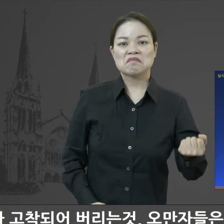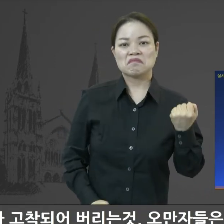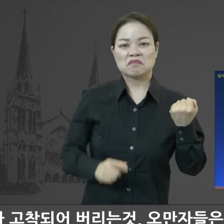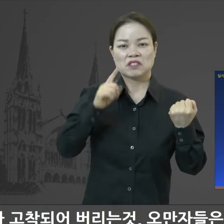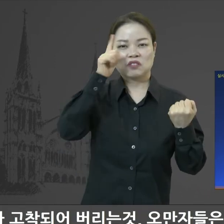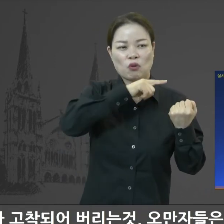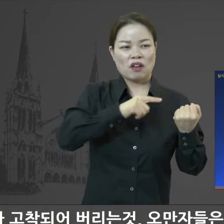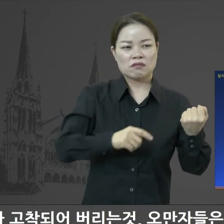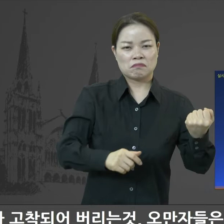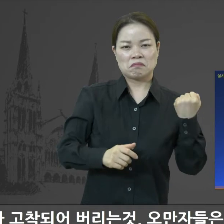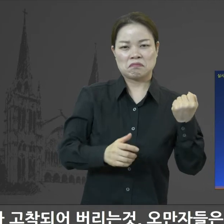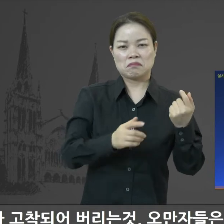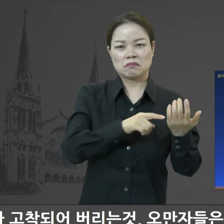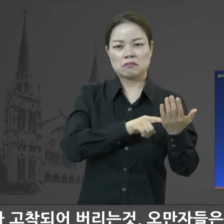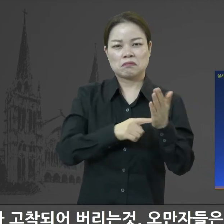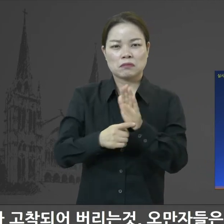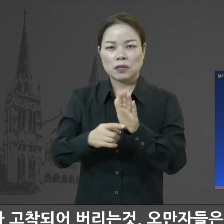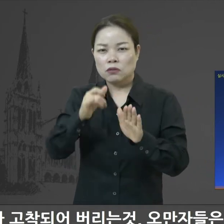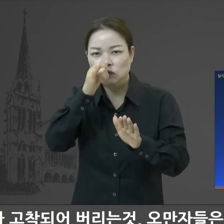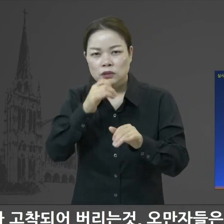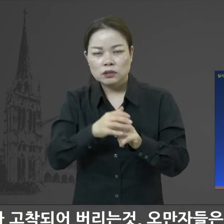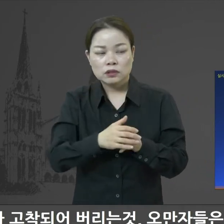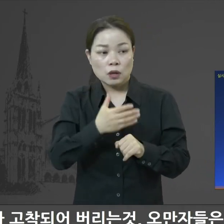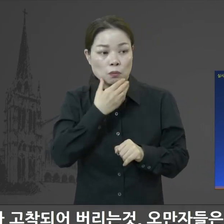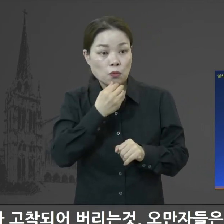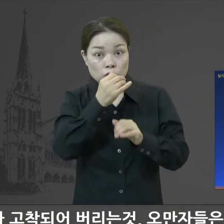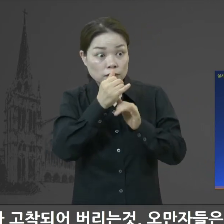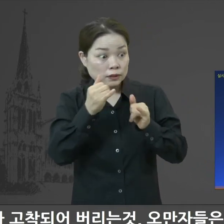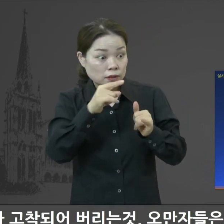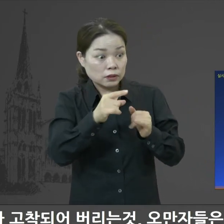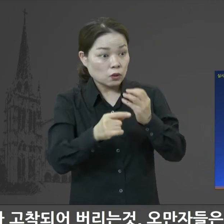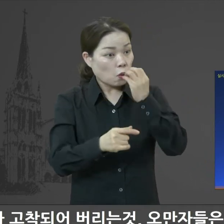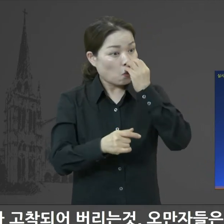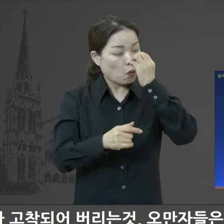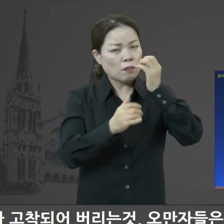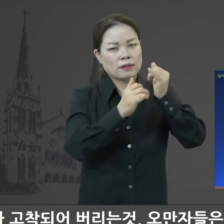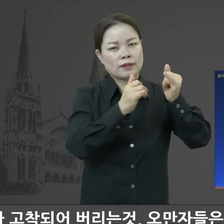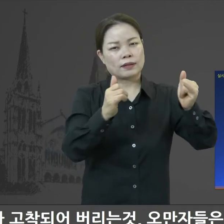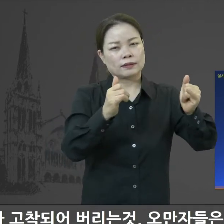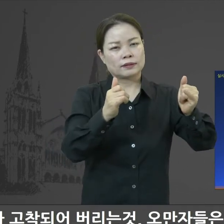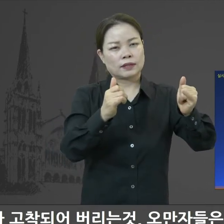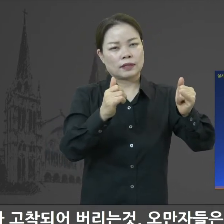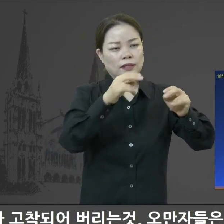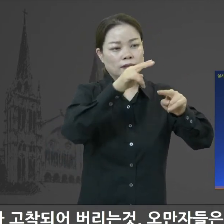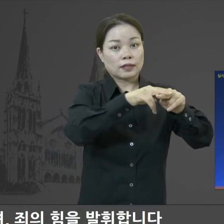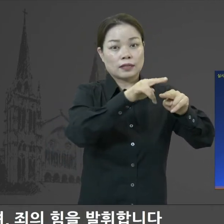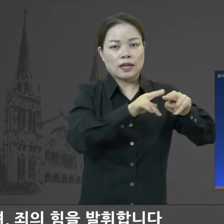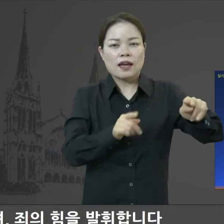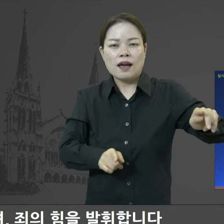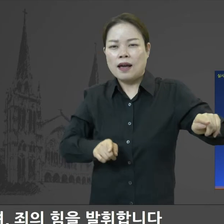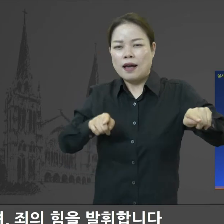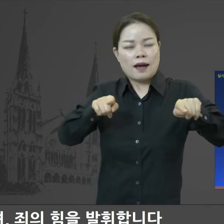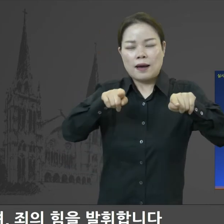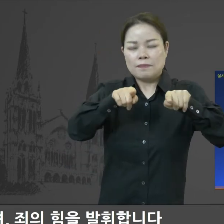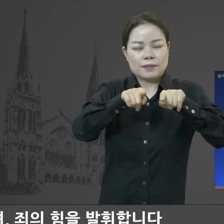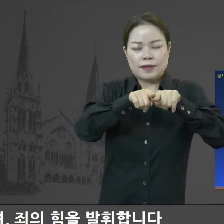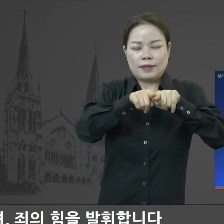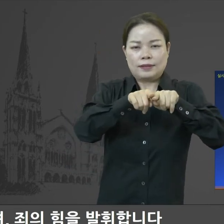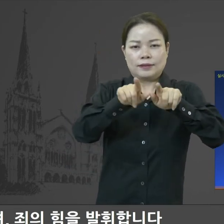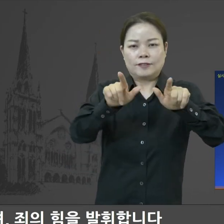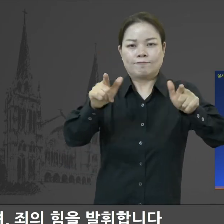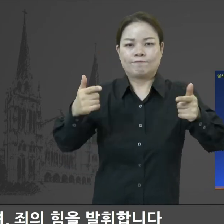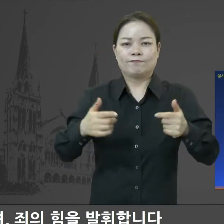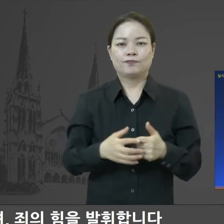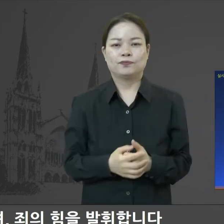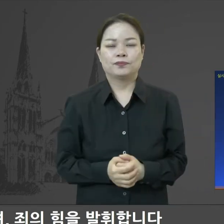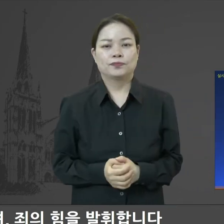발휘합니다. 복 있는 사람은 결코 오만한 자가 만든 자리에 함께 앉지